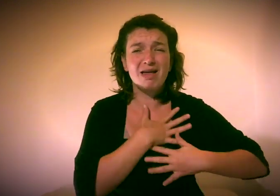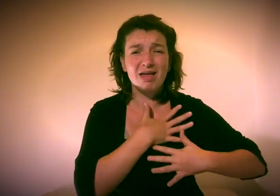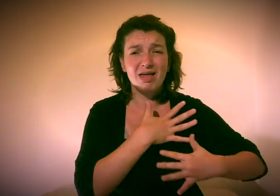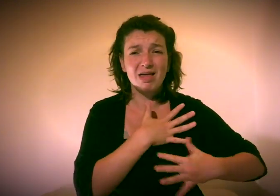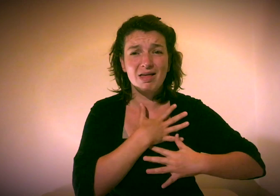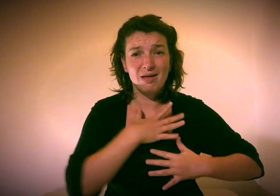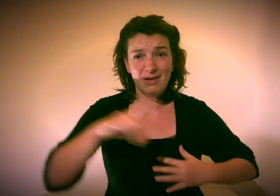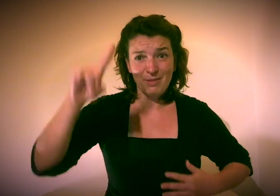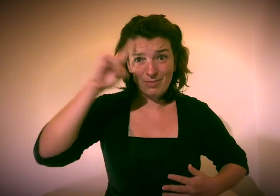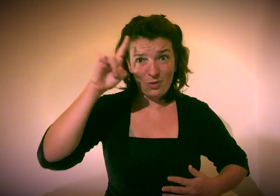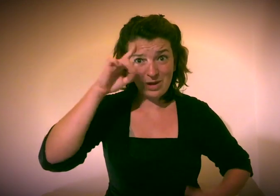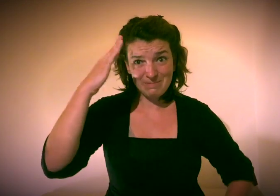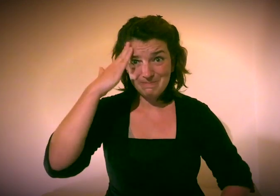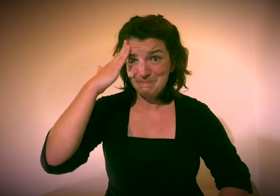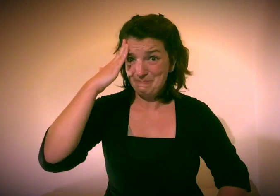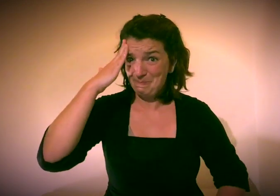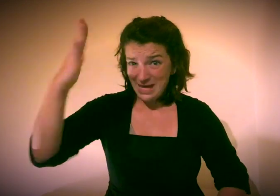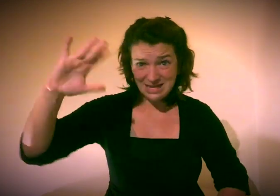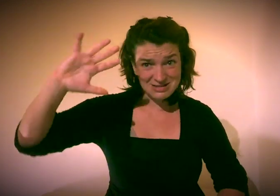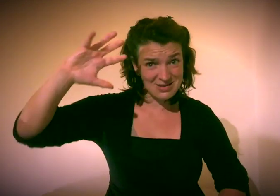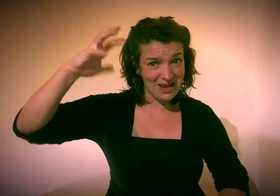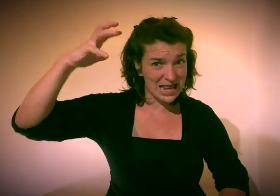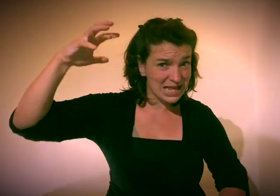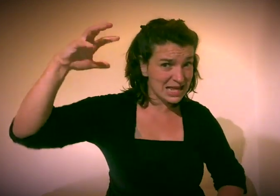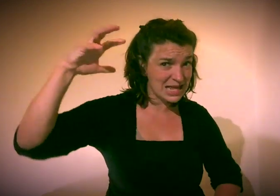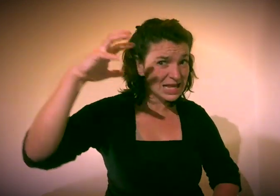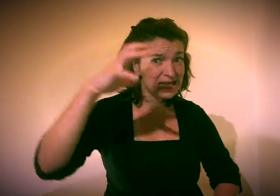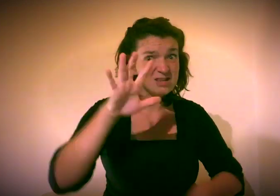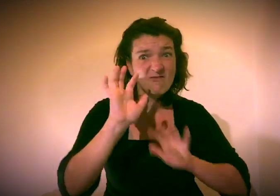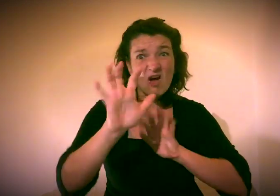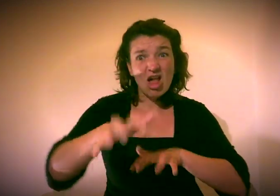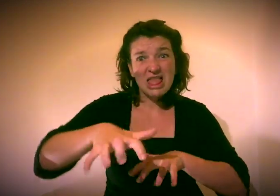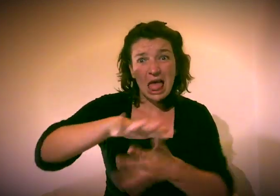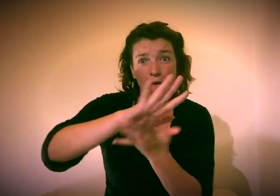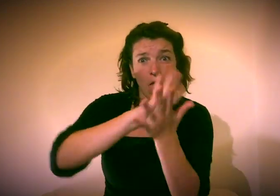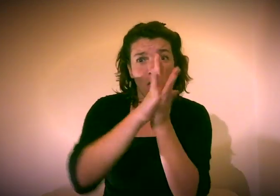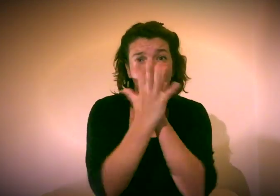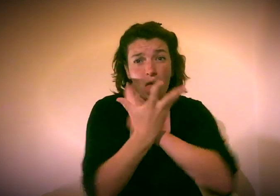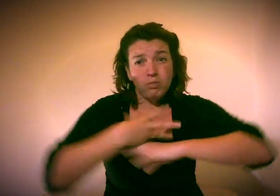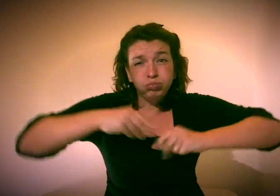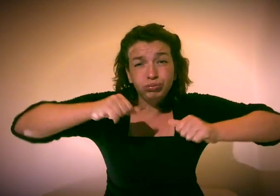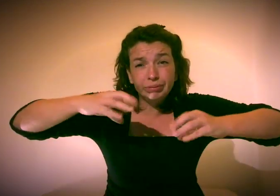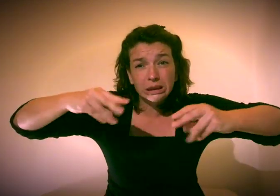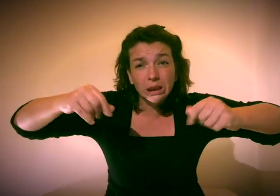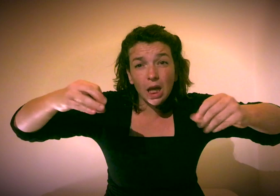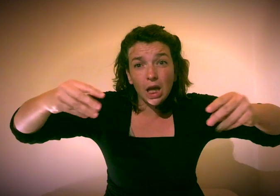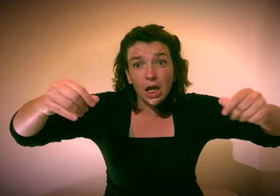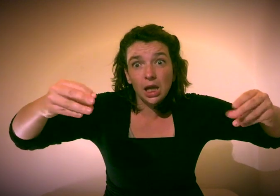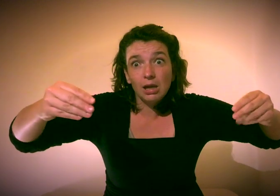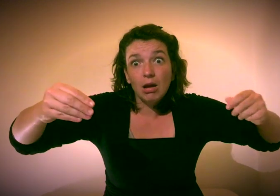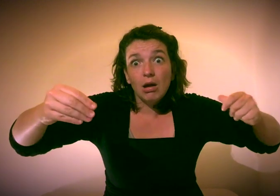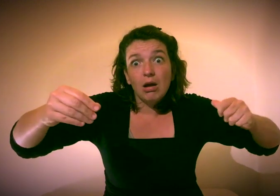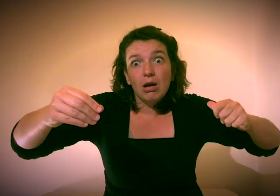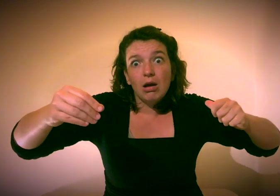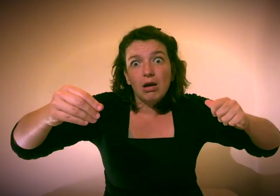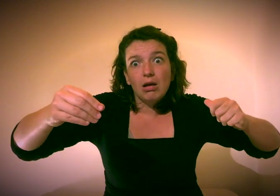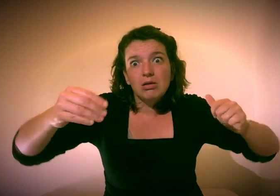fumée, car l'esprit des bois n'a le droit d'apparaître que la nuit. Chien Bleu la